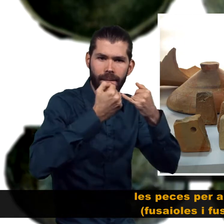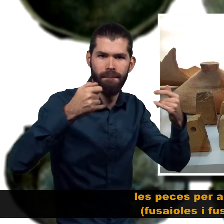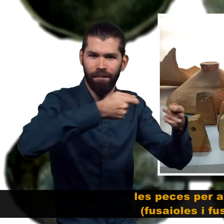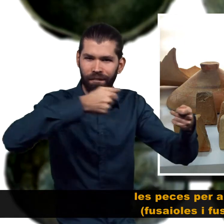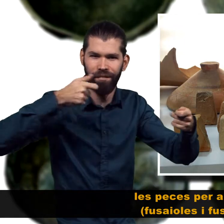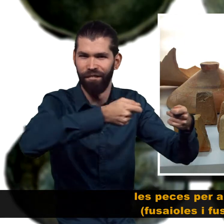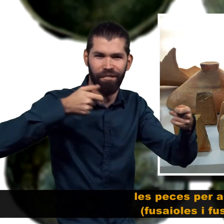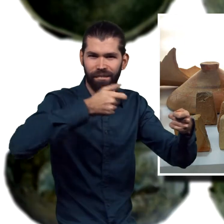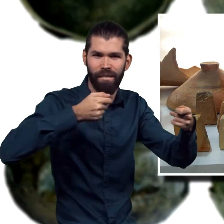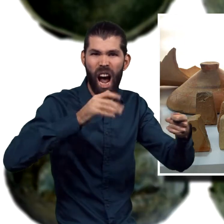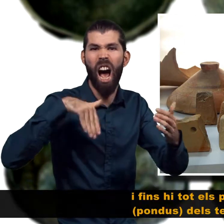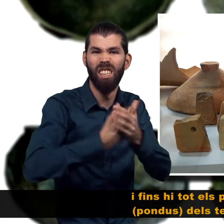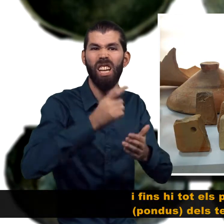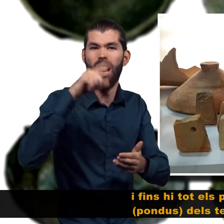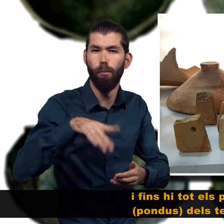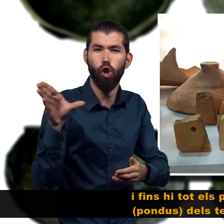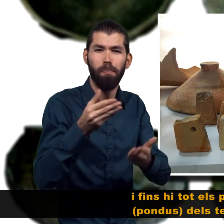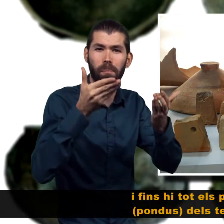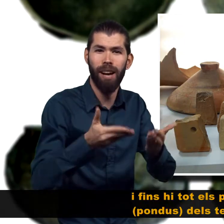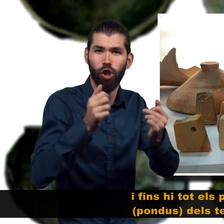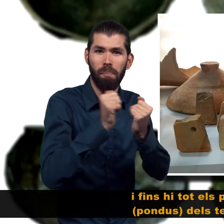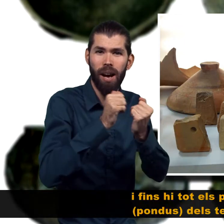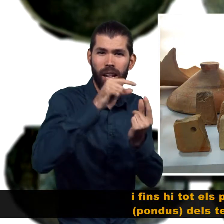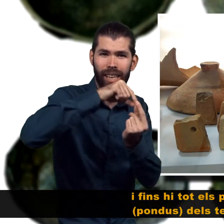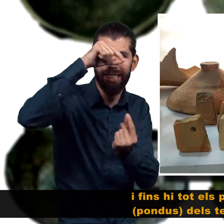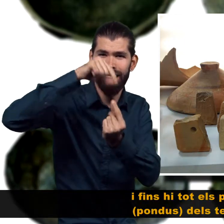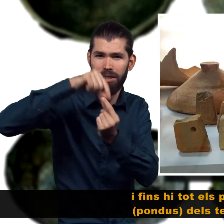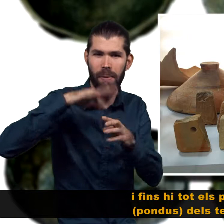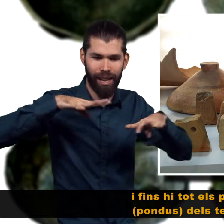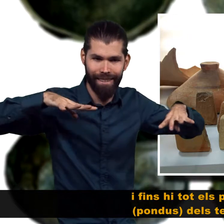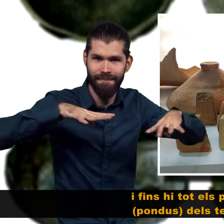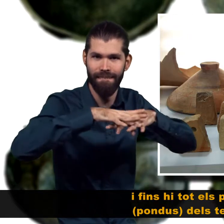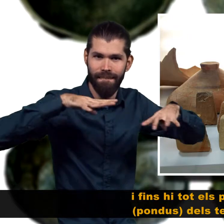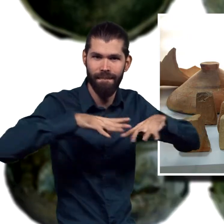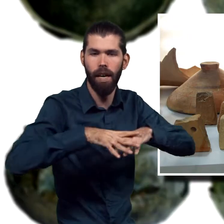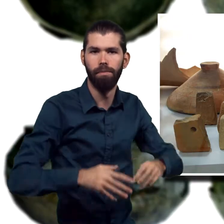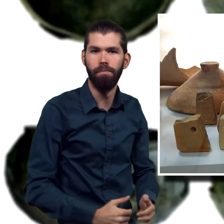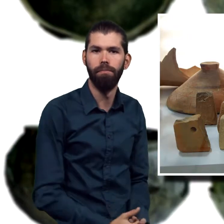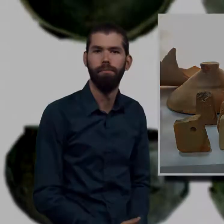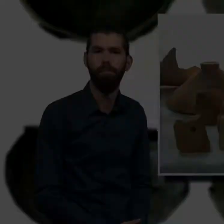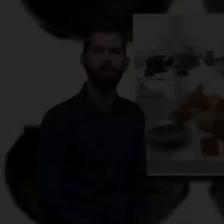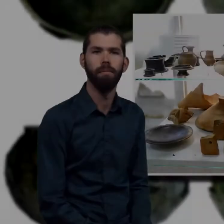afilar, fusaioles i fusos i fins i tot els pesos, pòndols dels telers.